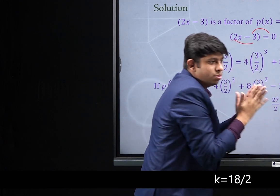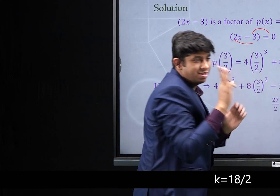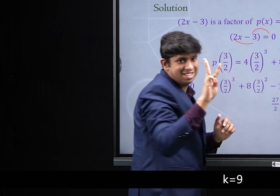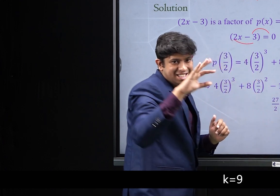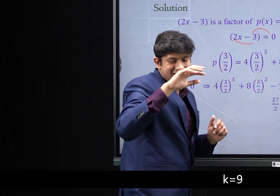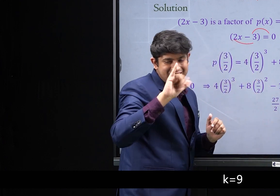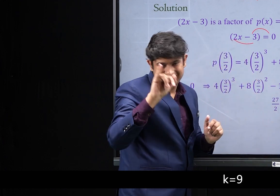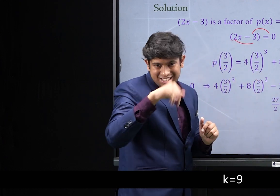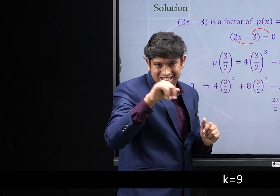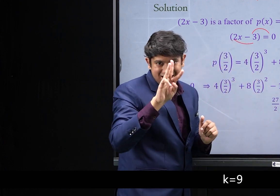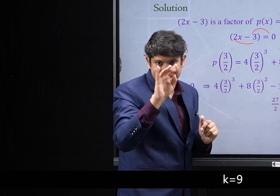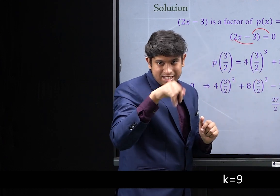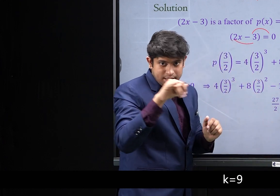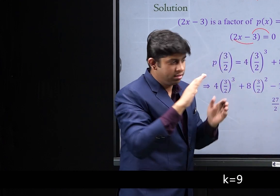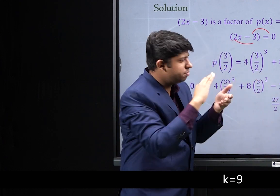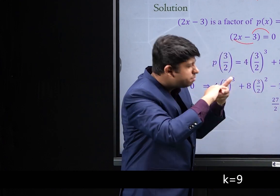K 9.